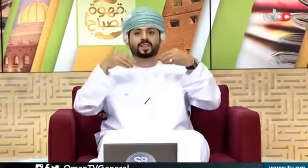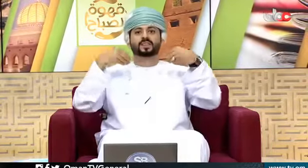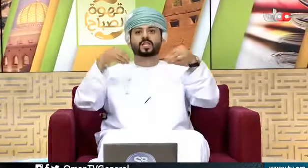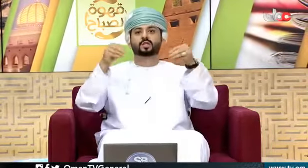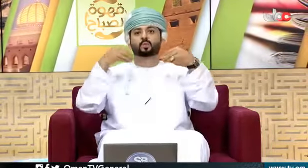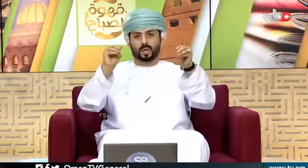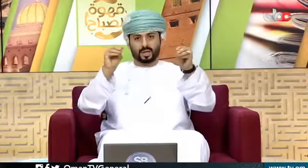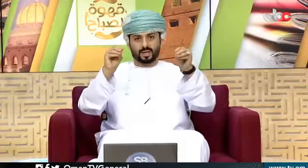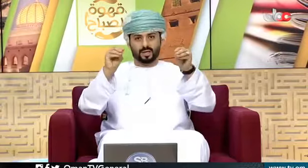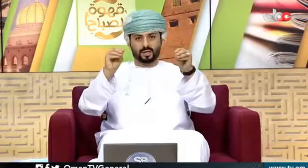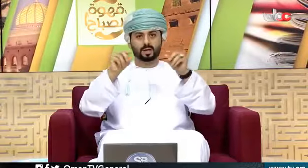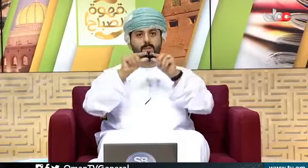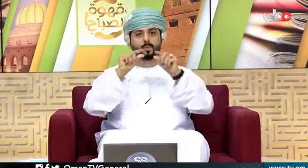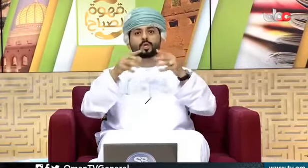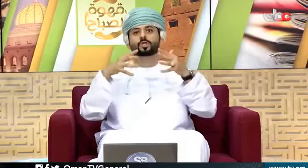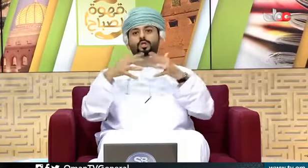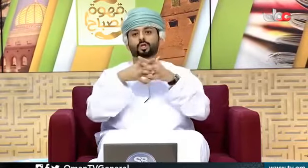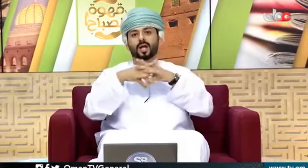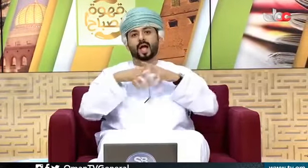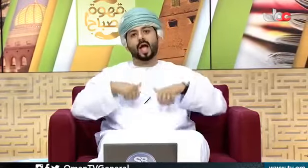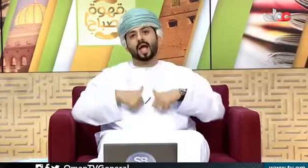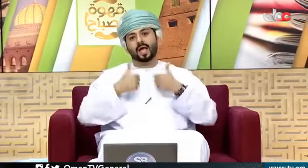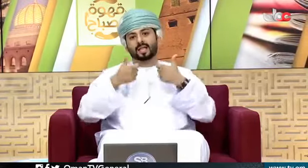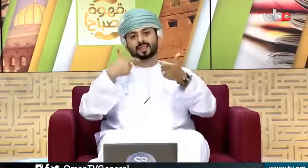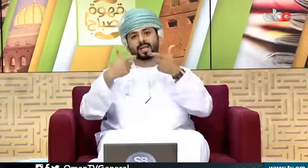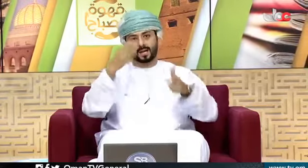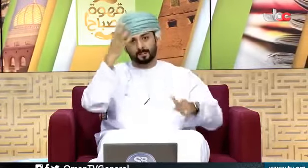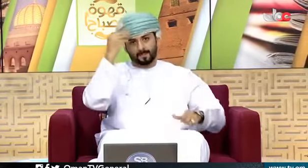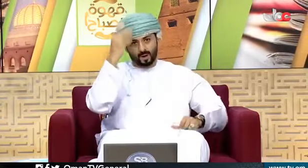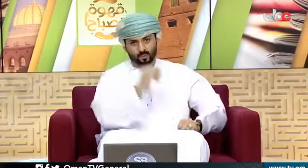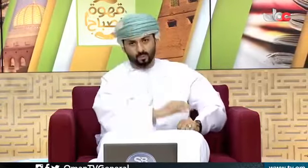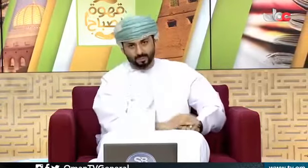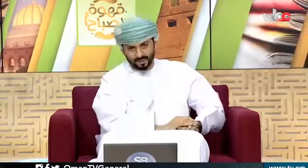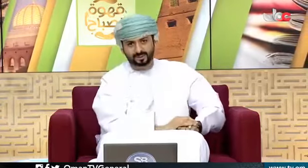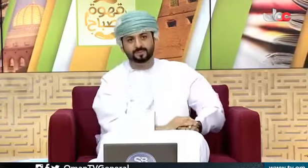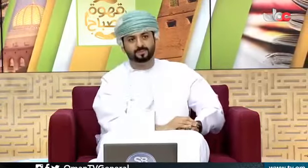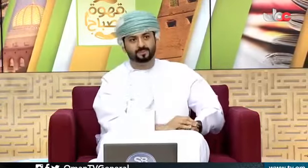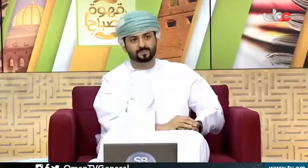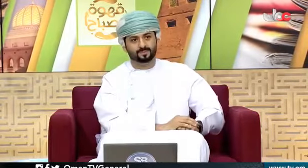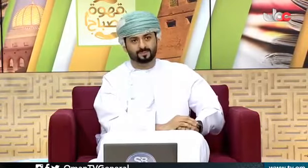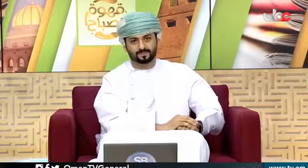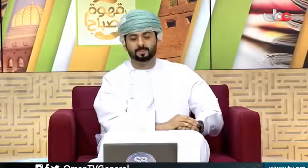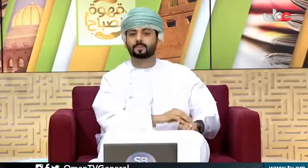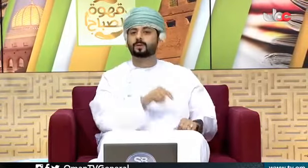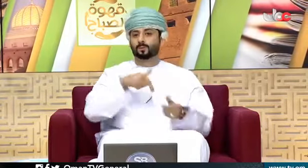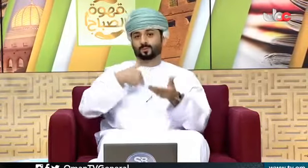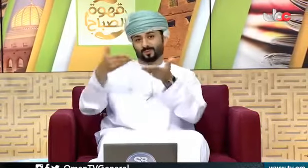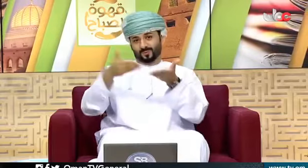نائب مدير التسويق بشركة حياة للمعلومات.